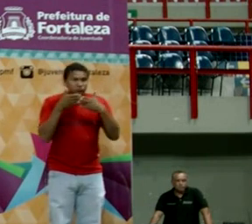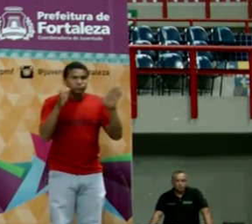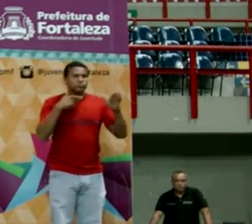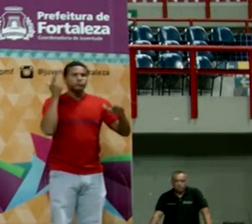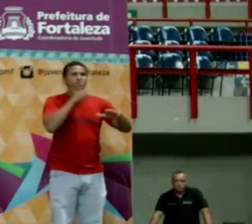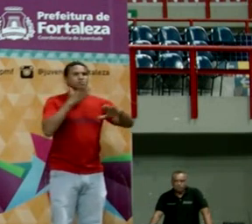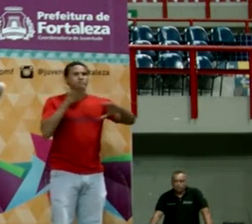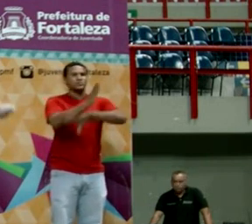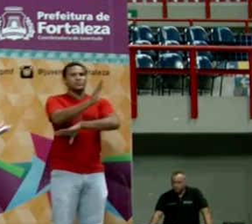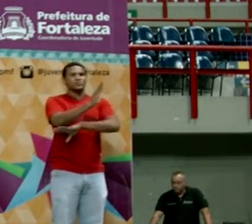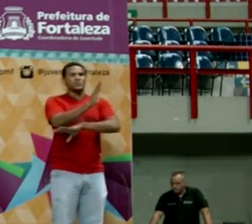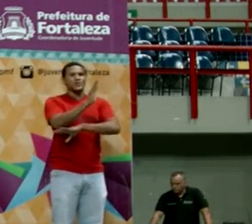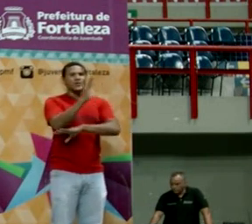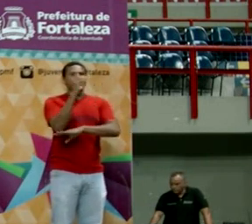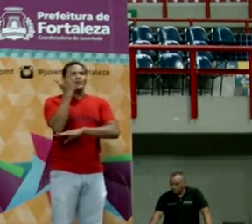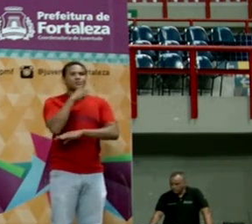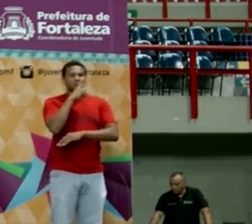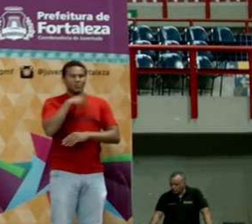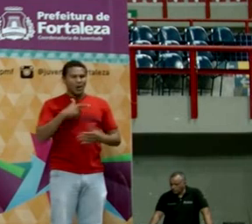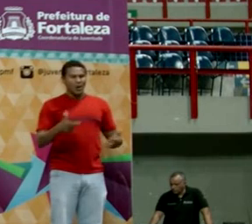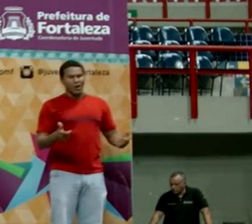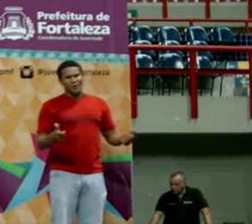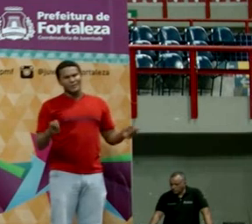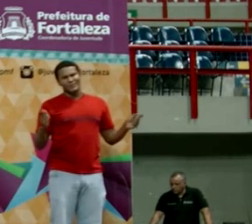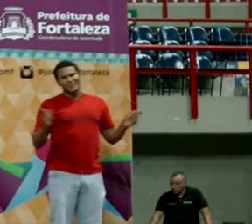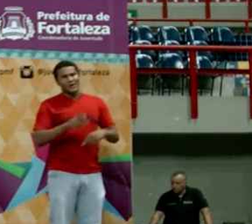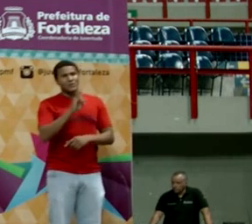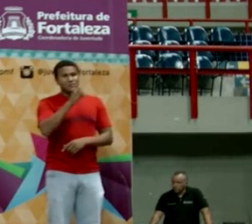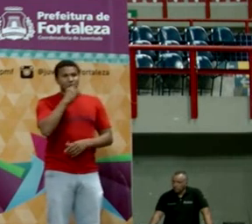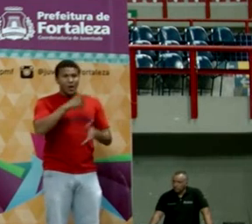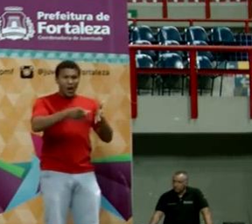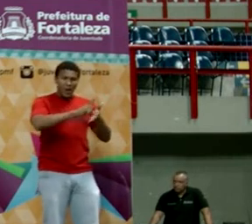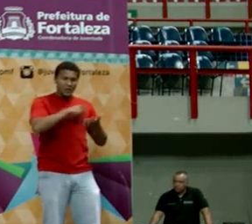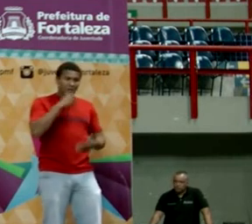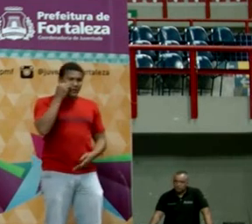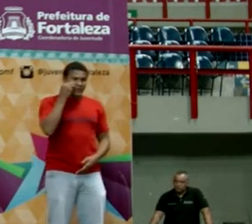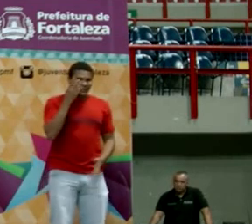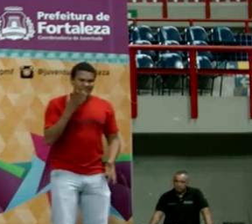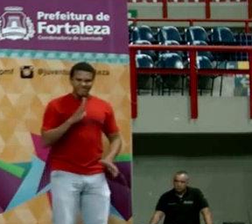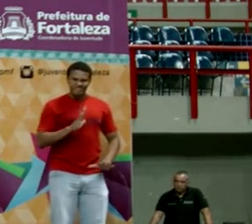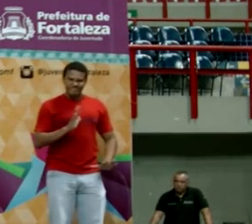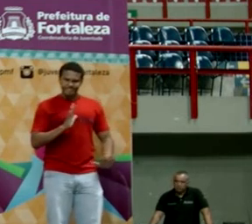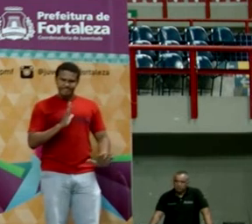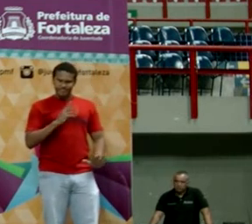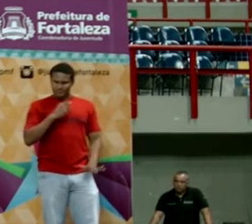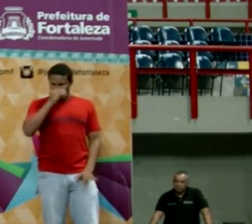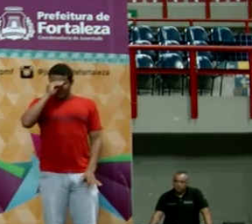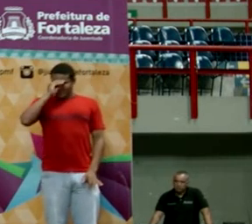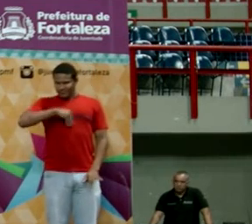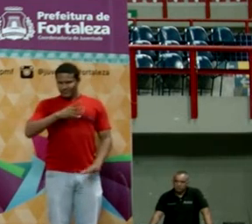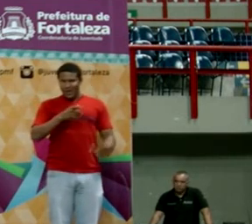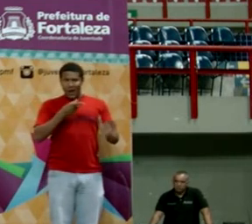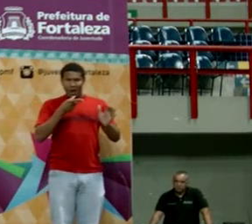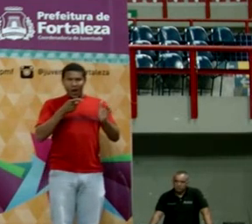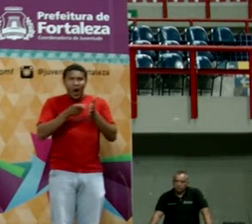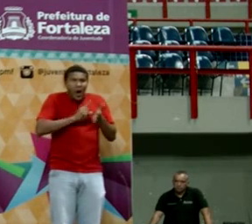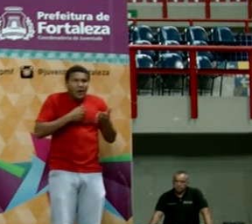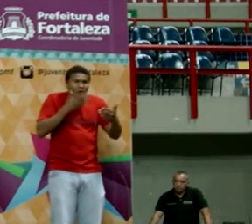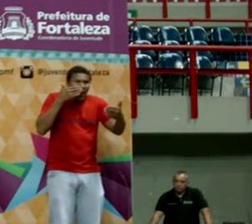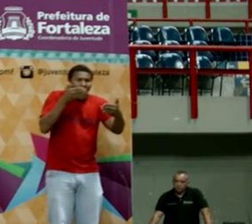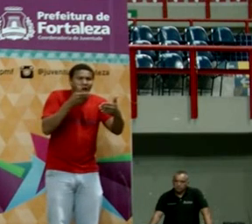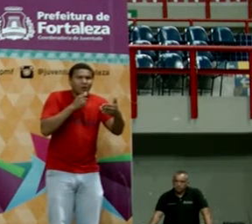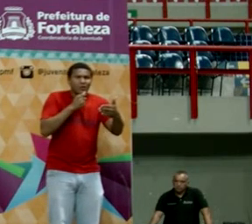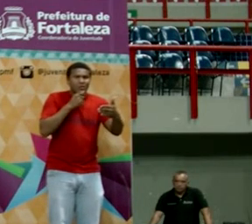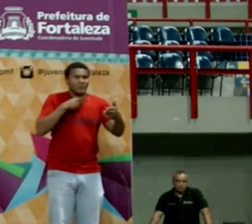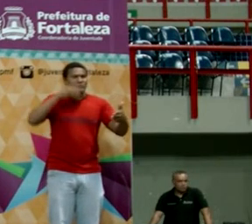viu que aquilo ali podia ser feito. E antes mesmo de tentar, tem gente desistindo. Então nessa semana, coloque duas coisas na cabeça